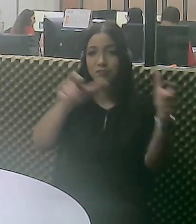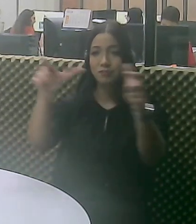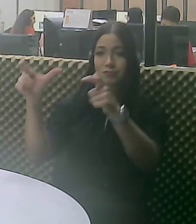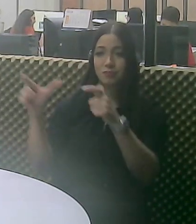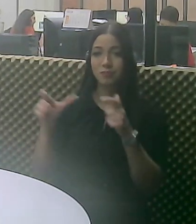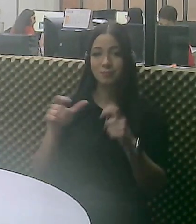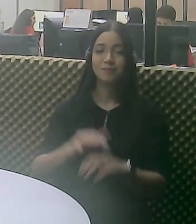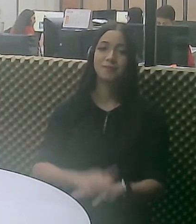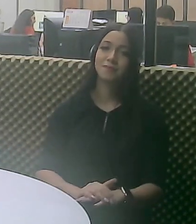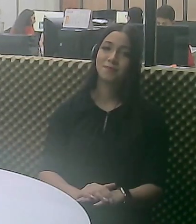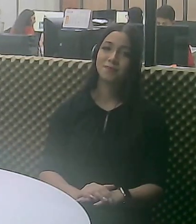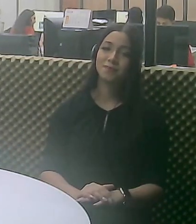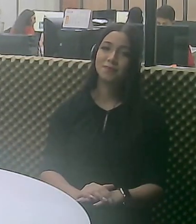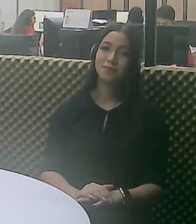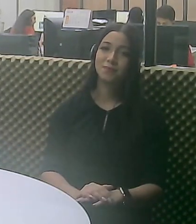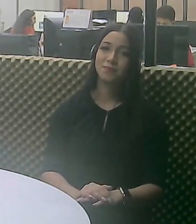localização.